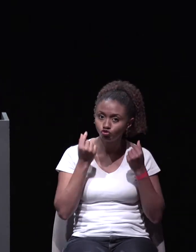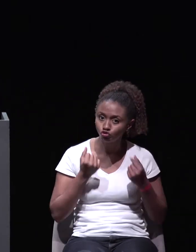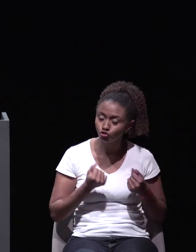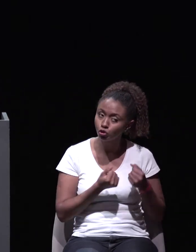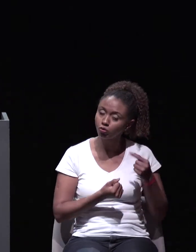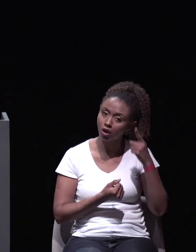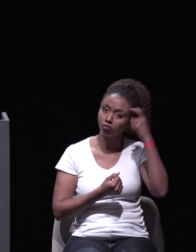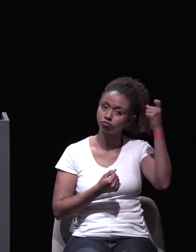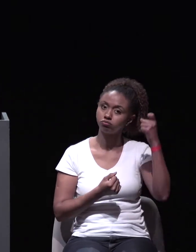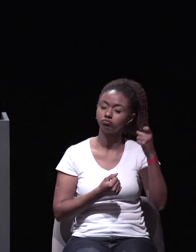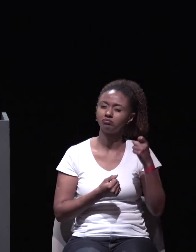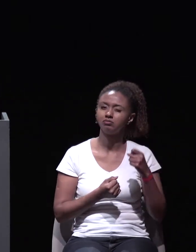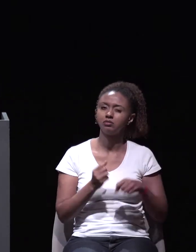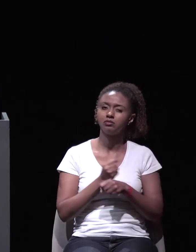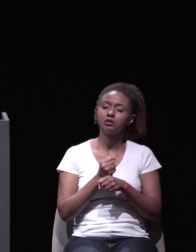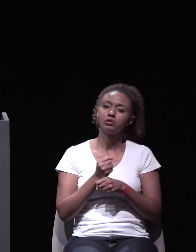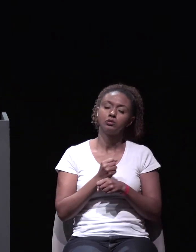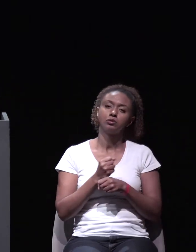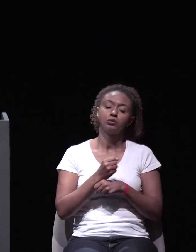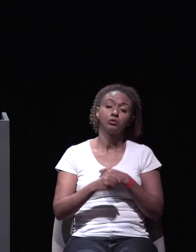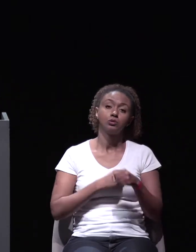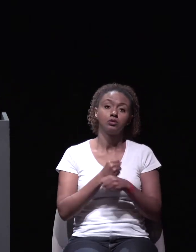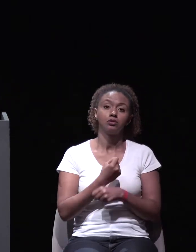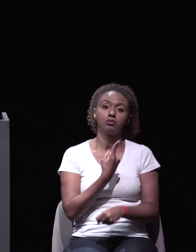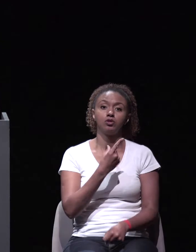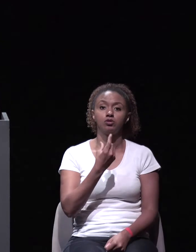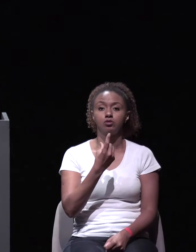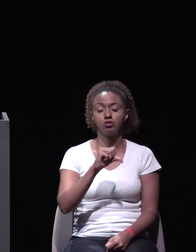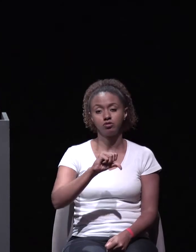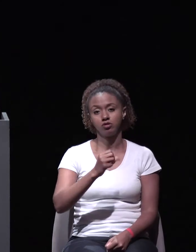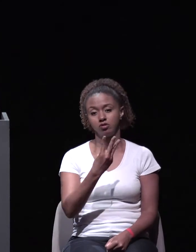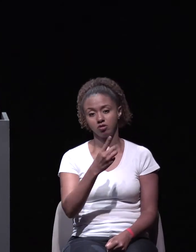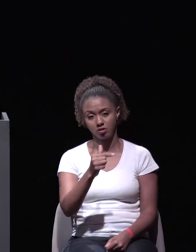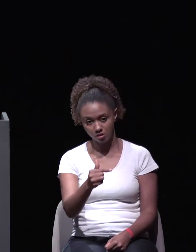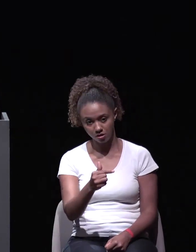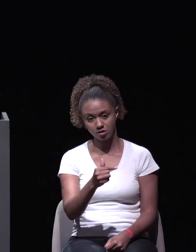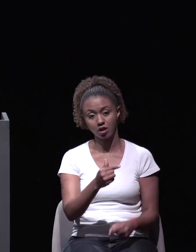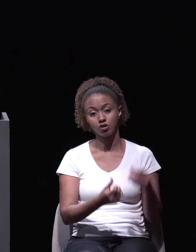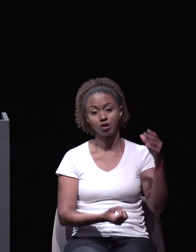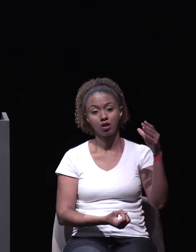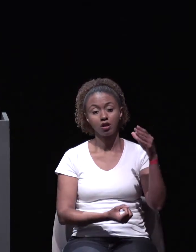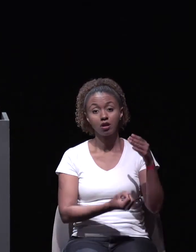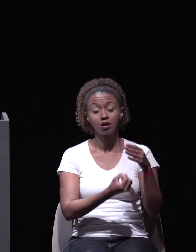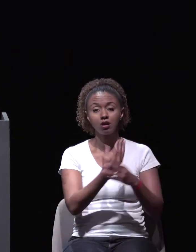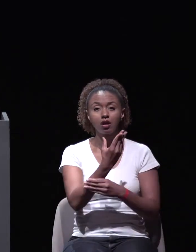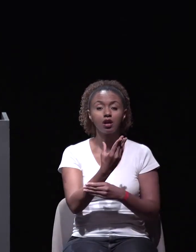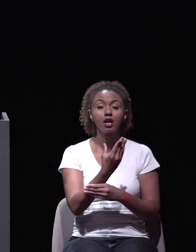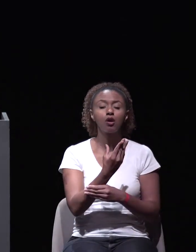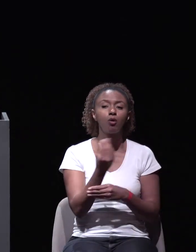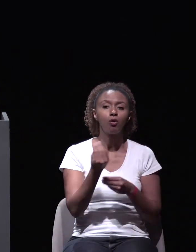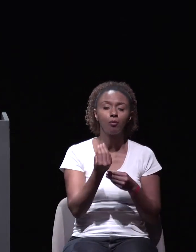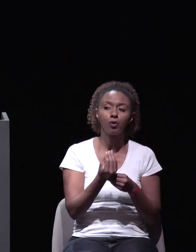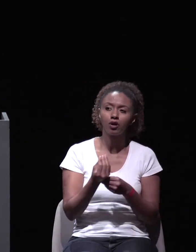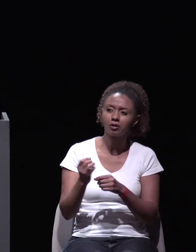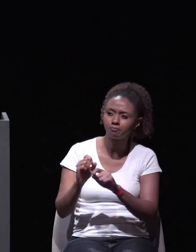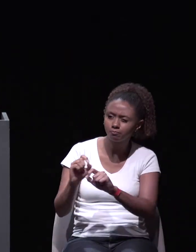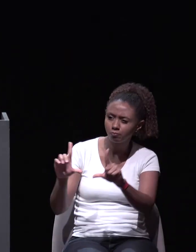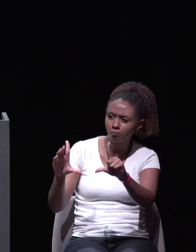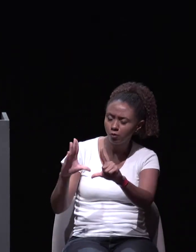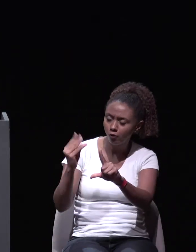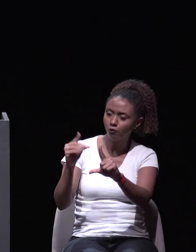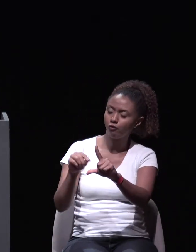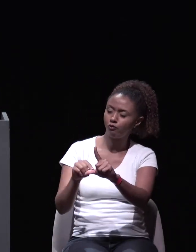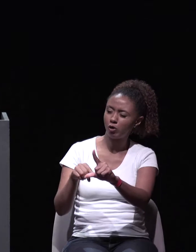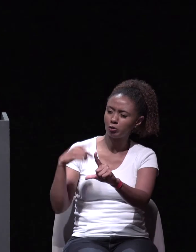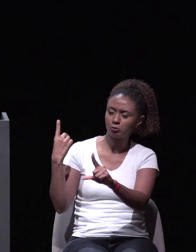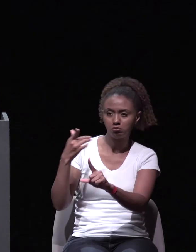composta em 1937. Esse compositor vai fazer essa música depois de ver uma foto de um linchamento e ficar muito